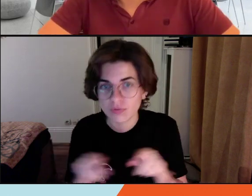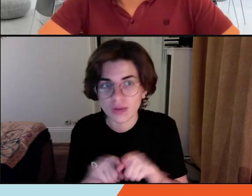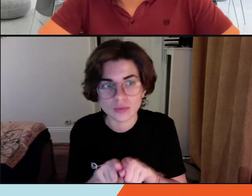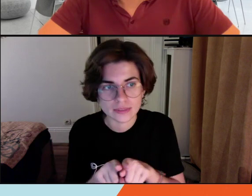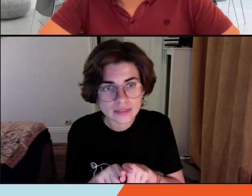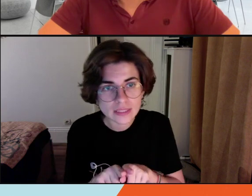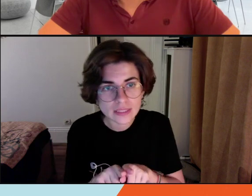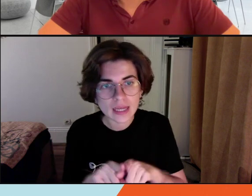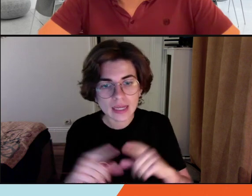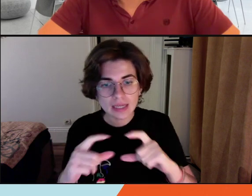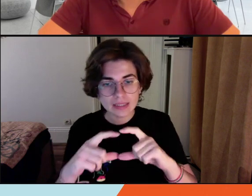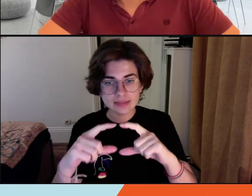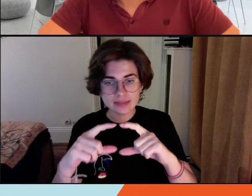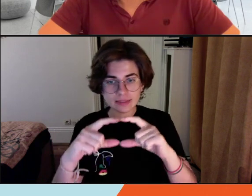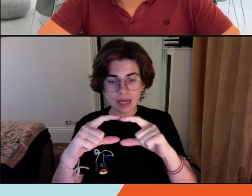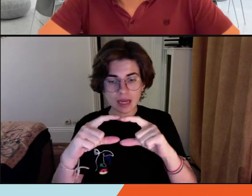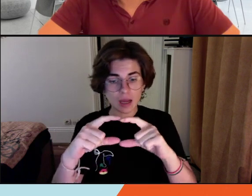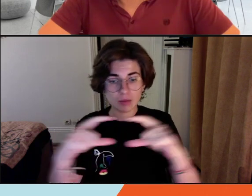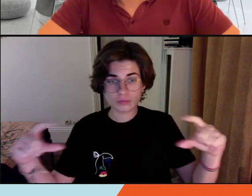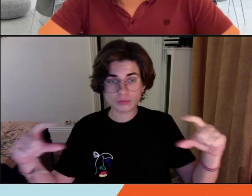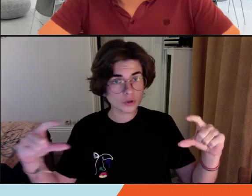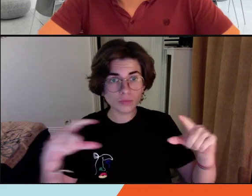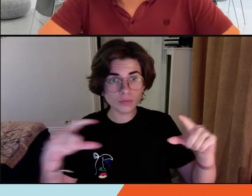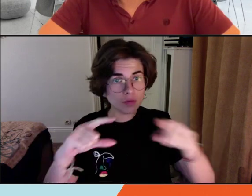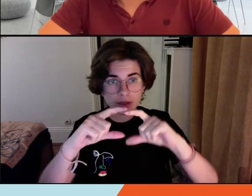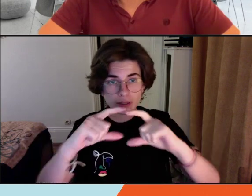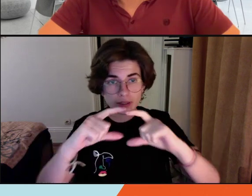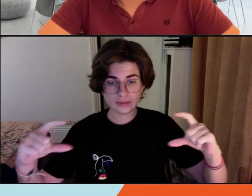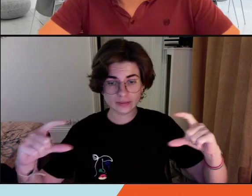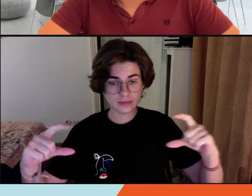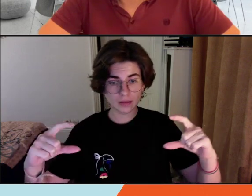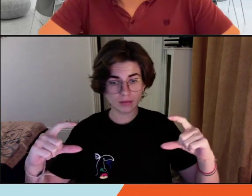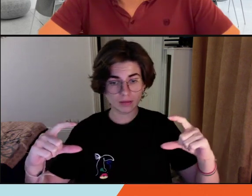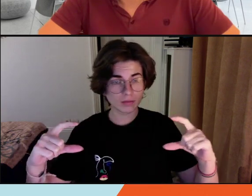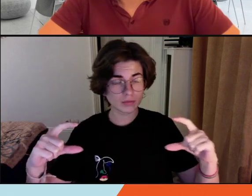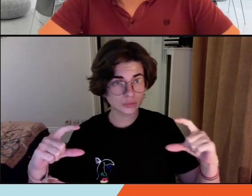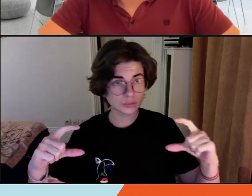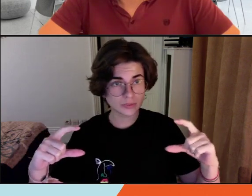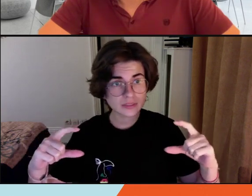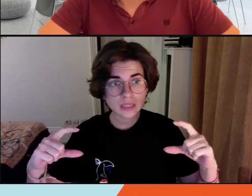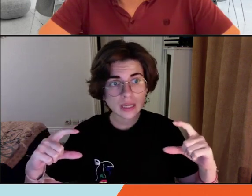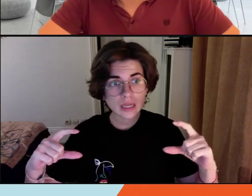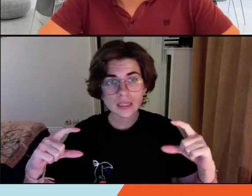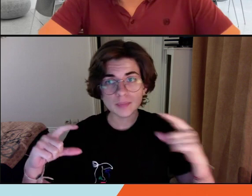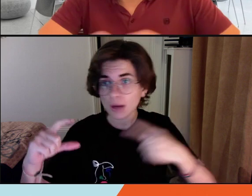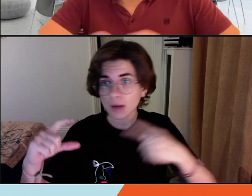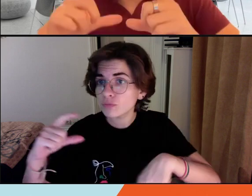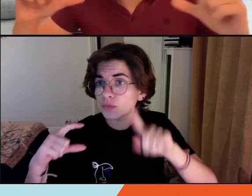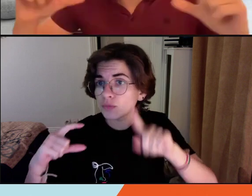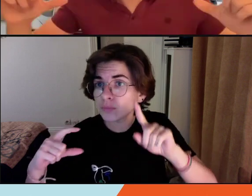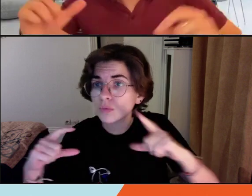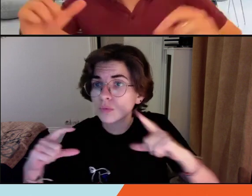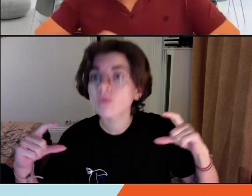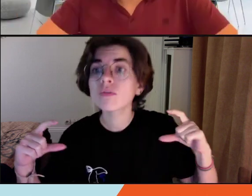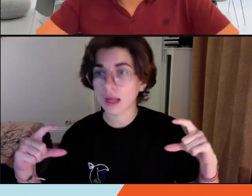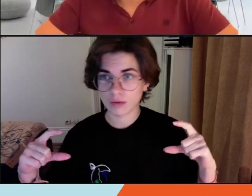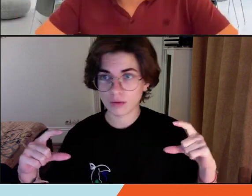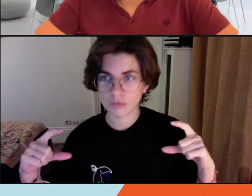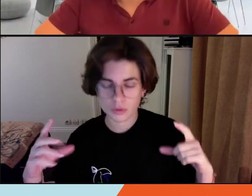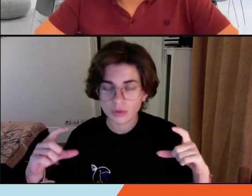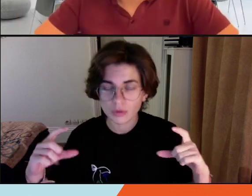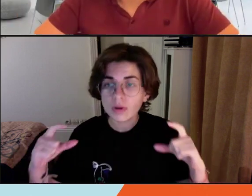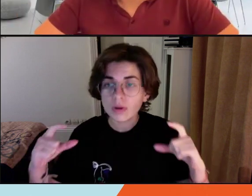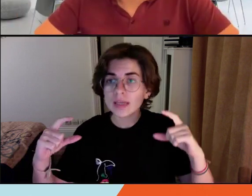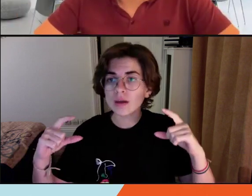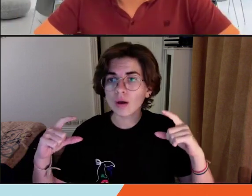aussi. Et c'est un, comme vous le voyez, c'est des sous-titres. Et par contre, Un bandeau. voilà, voilà.